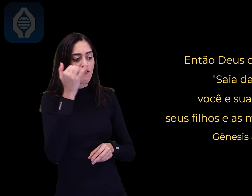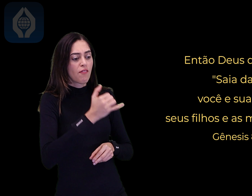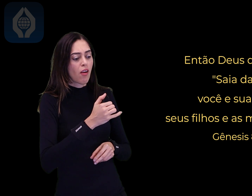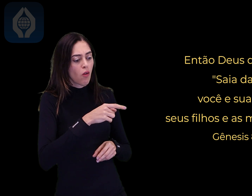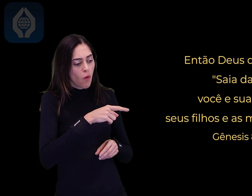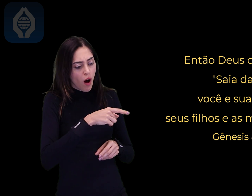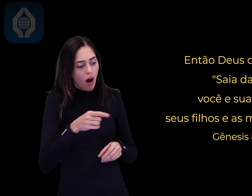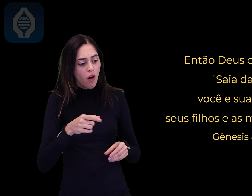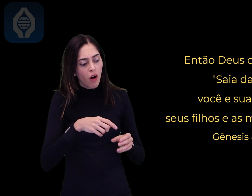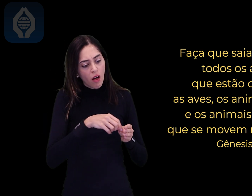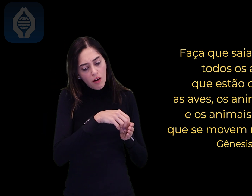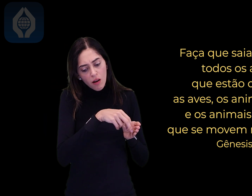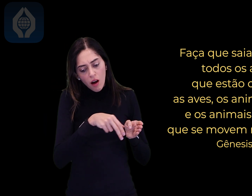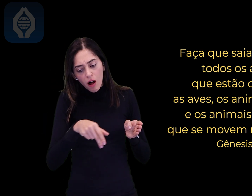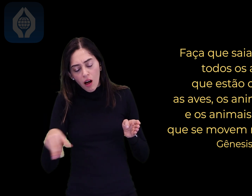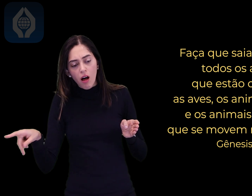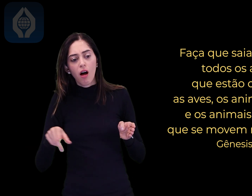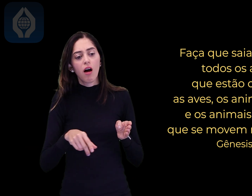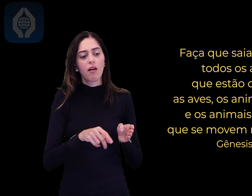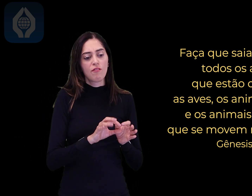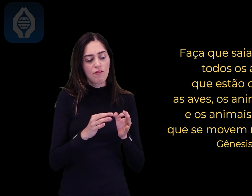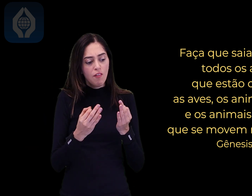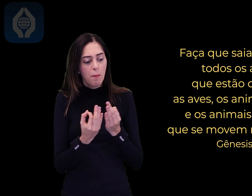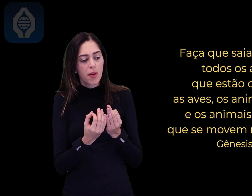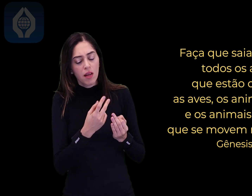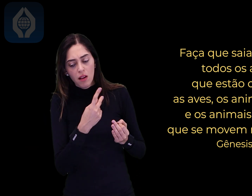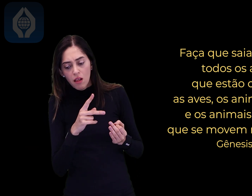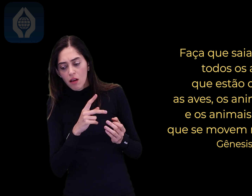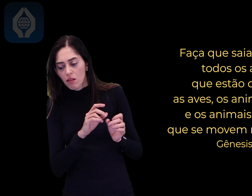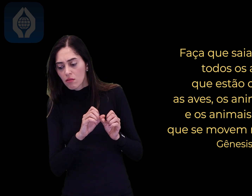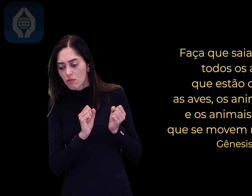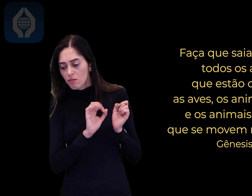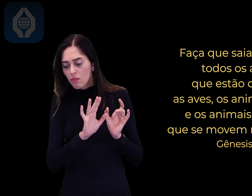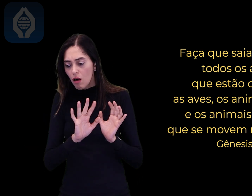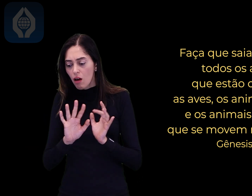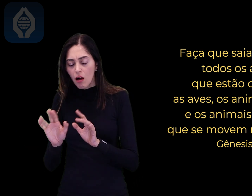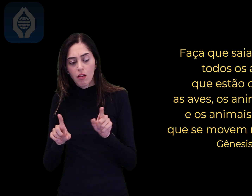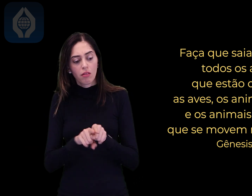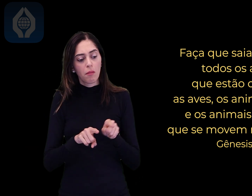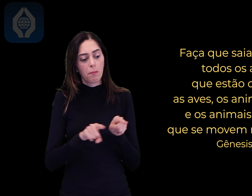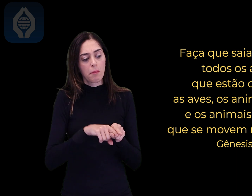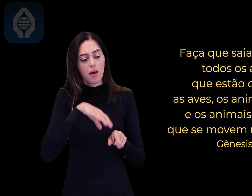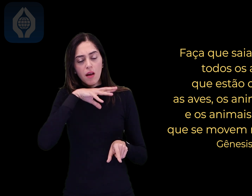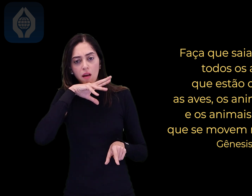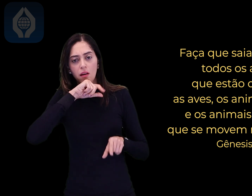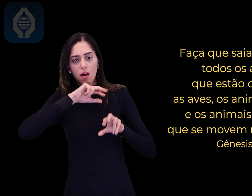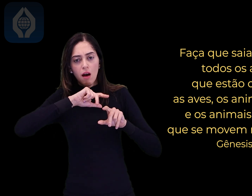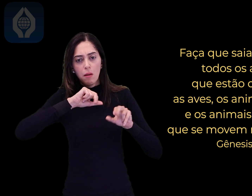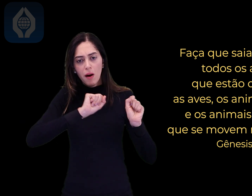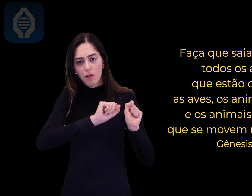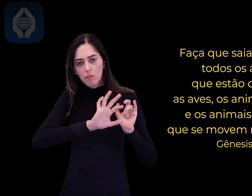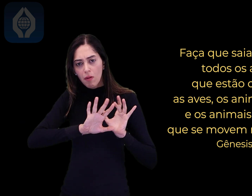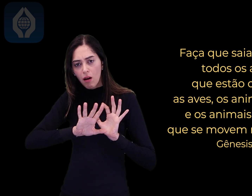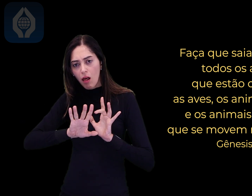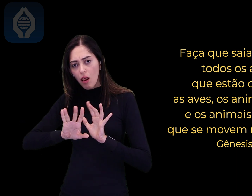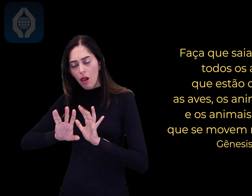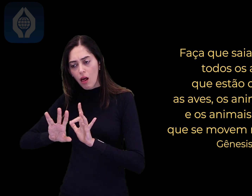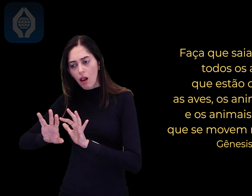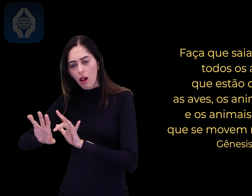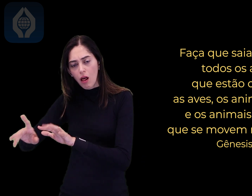mulheres deles. Faça que saiam também todos os animais que estão com você, as aves, os animais grandes e os animais pequenos que